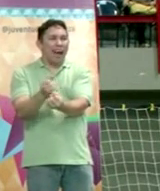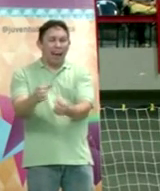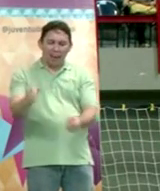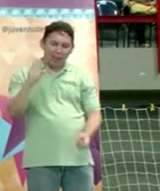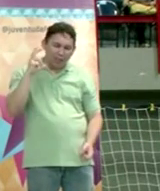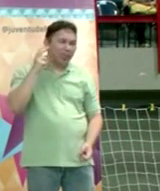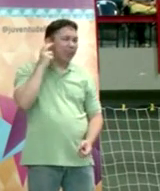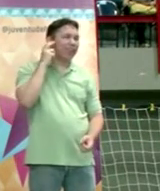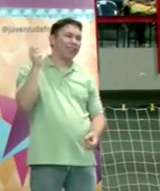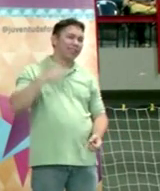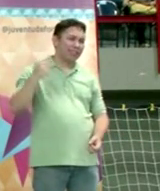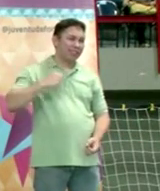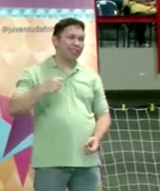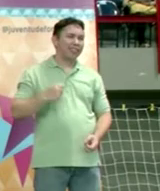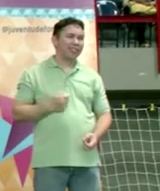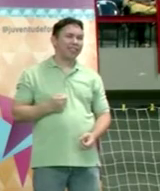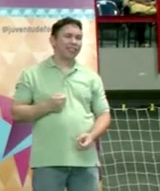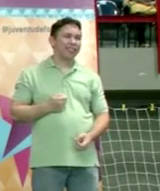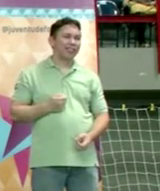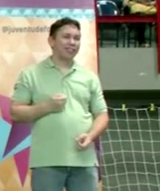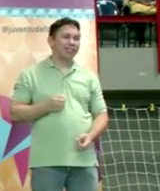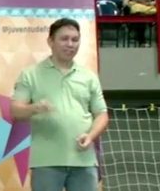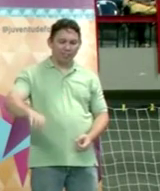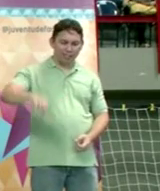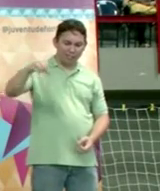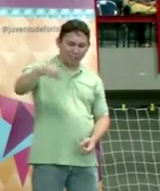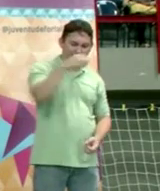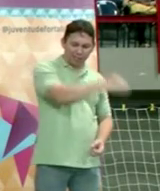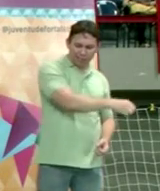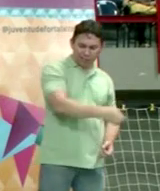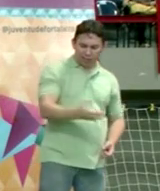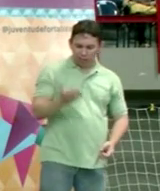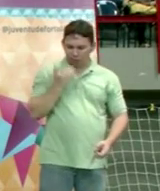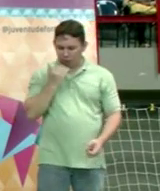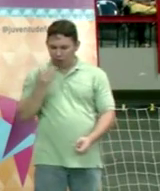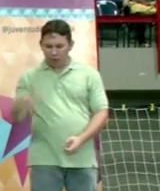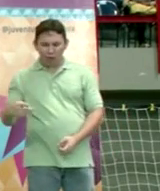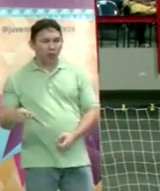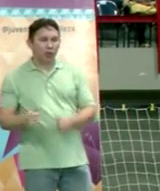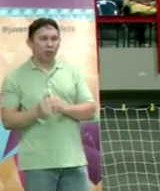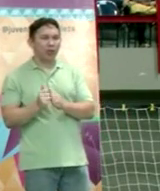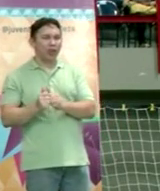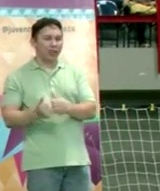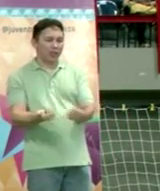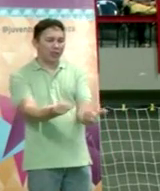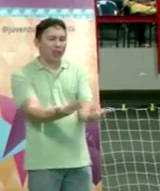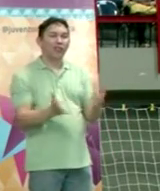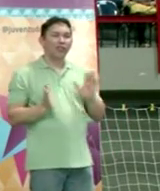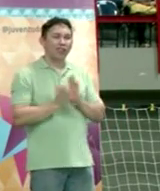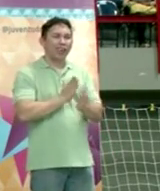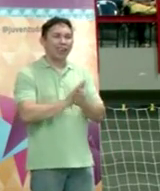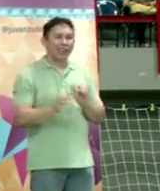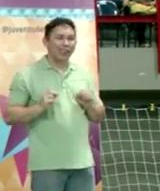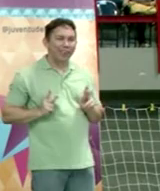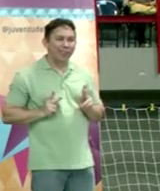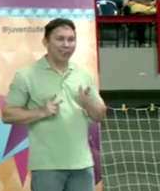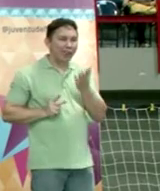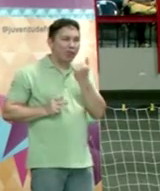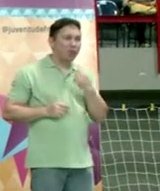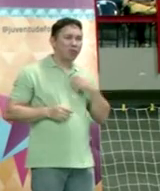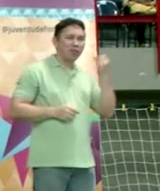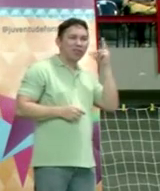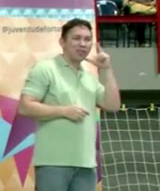celular. E depois tirava o celular e consumia o arroz, né? Só cozinhar. Então, aproveitava aí os dois, né? Titi, então